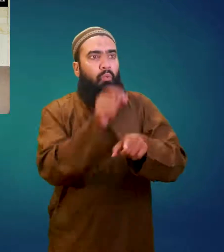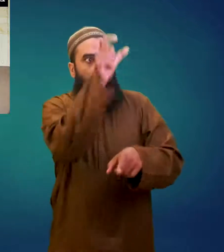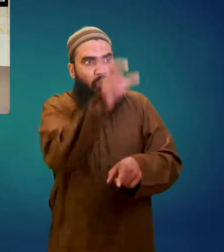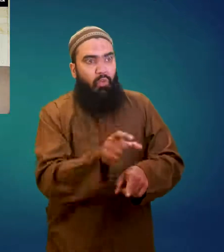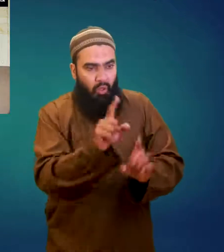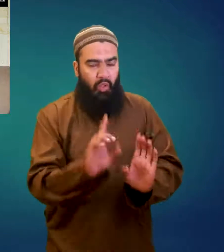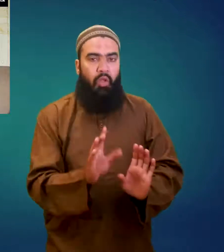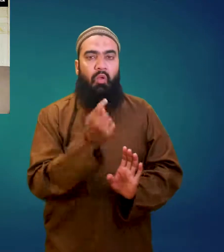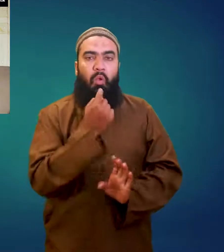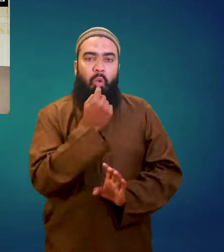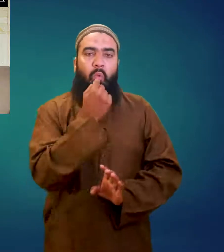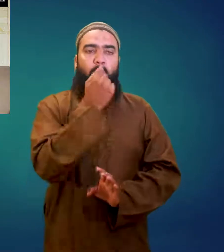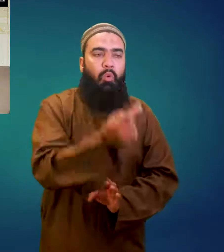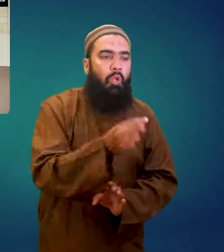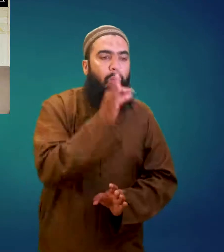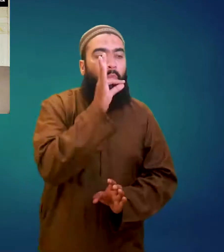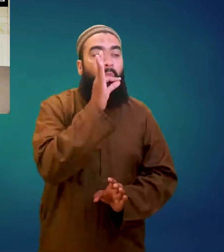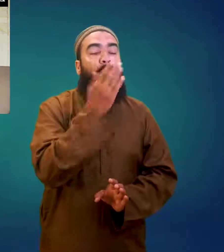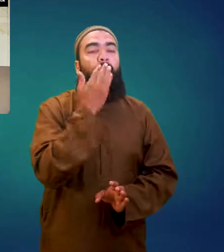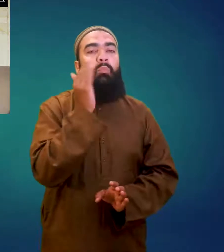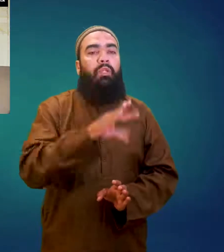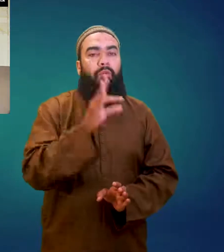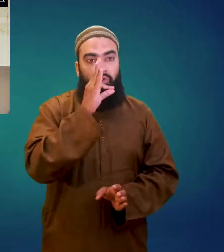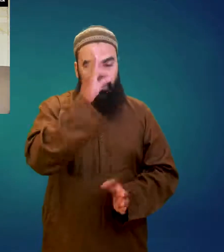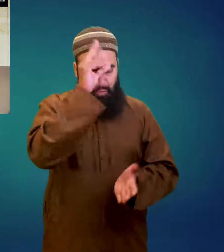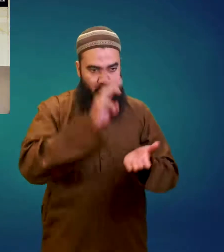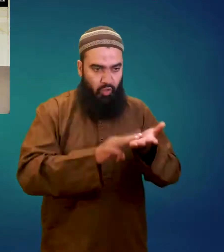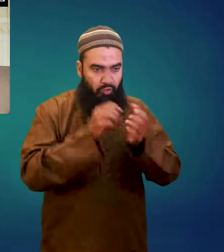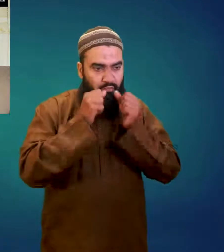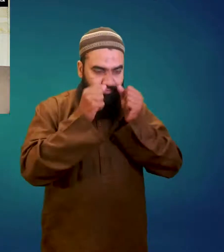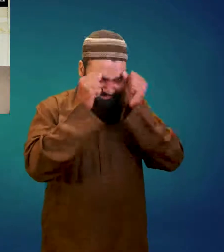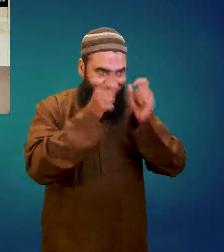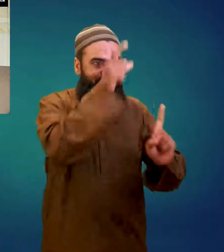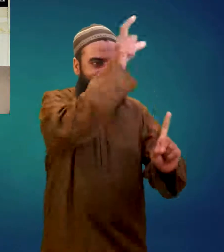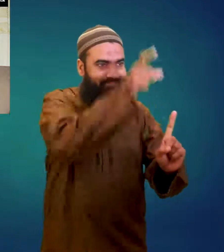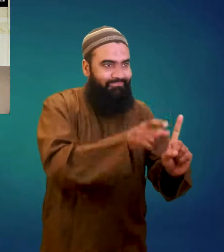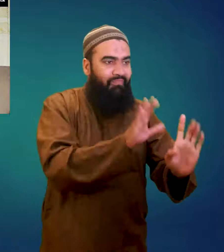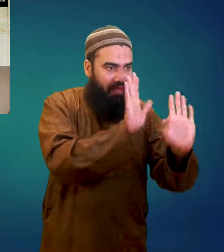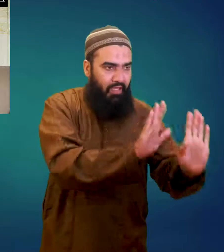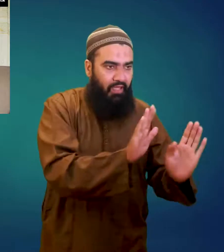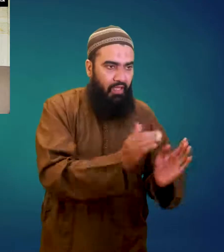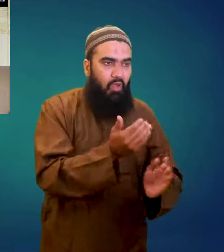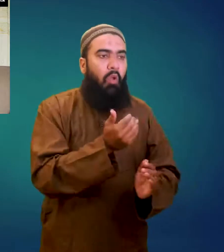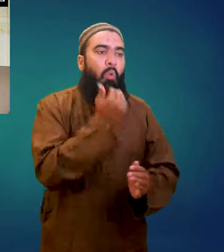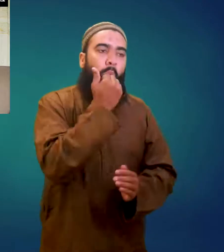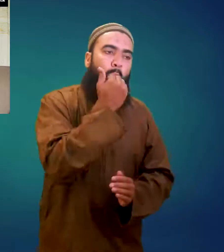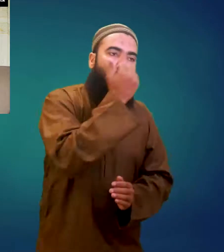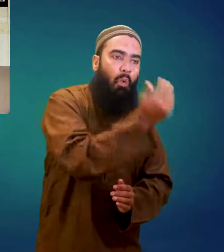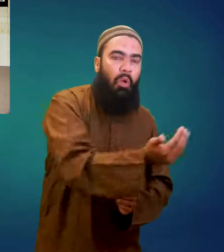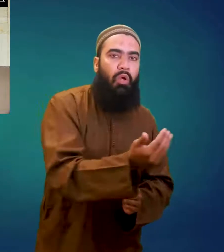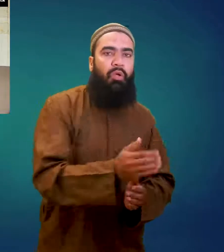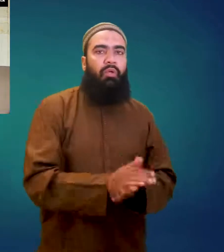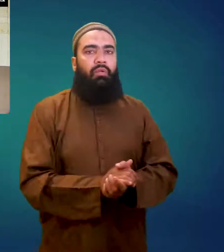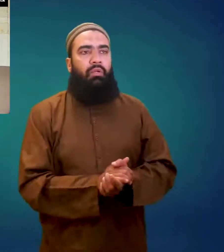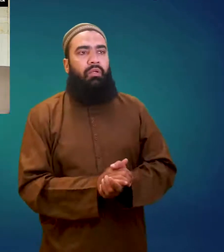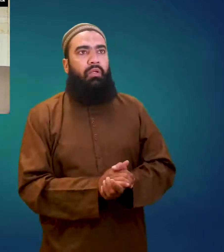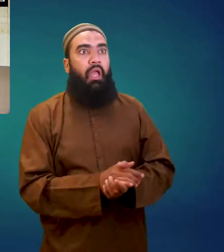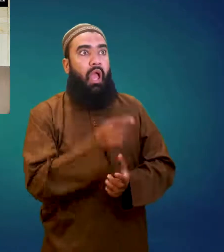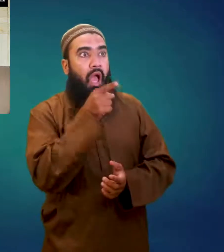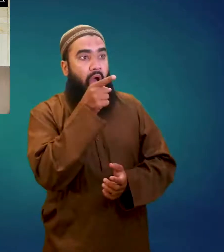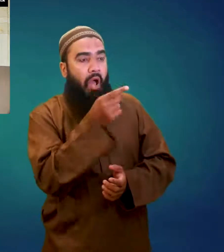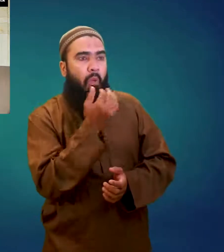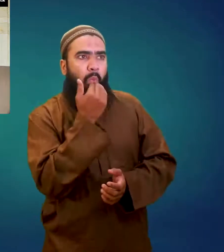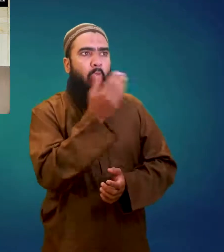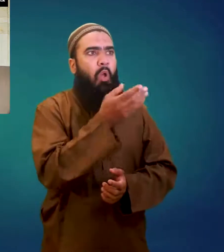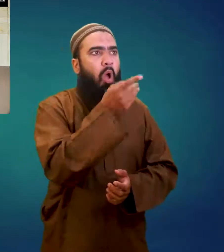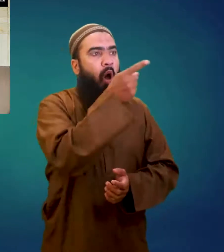طرف وحی فرماتا ہے۔ آپ صلی اللہ علیہ وسلم کے علم غیب کے متعلق تقاضۂ ادب